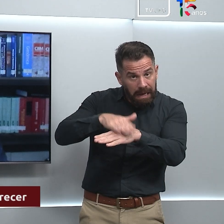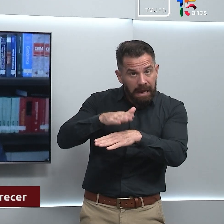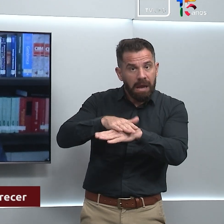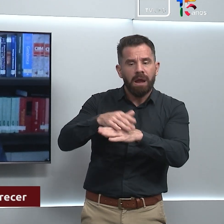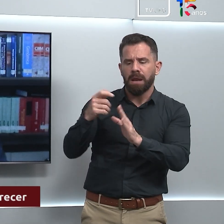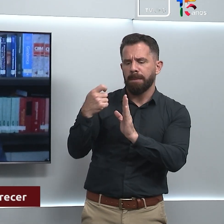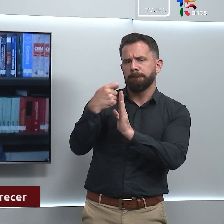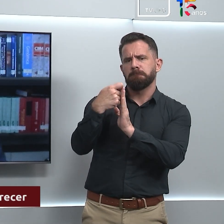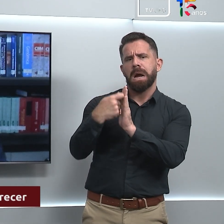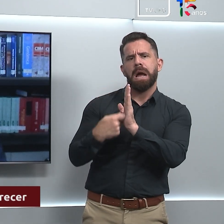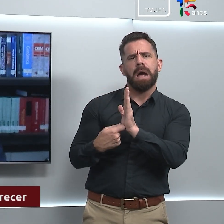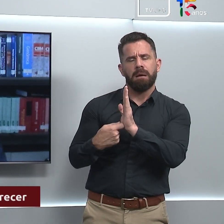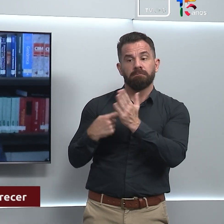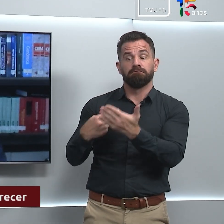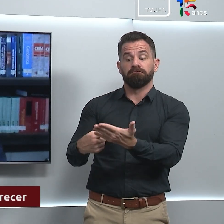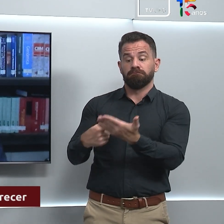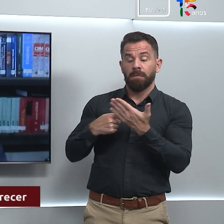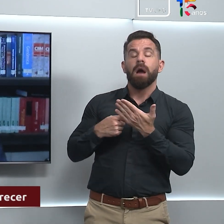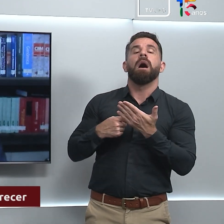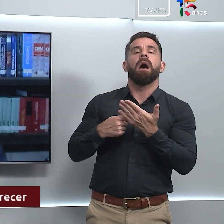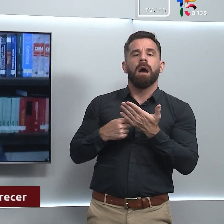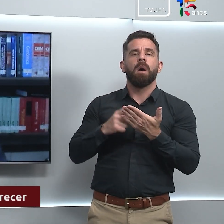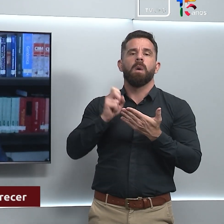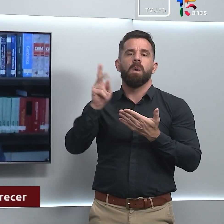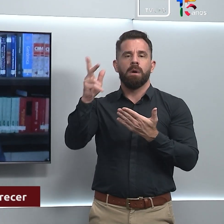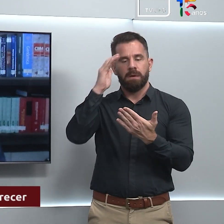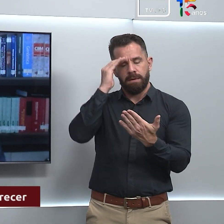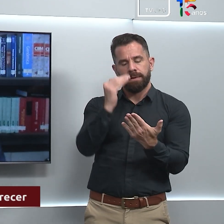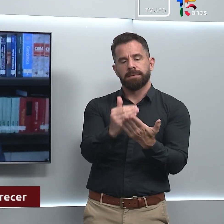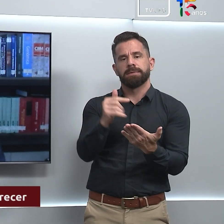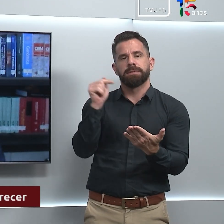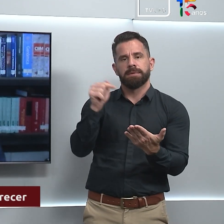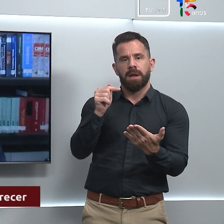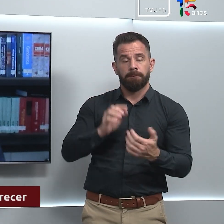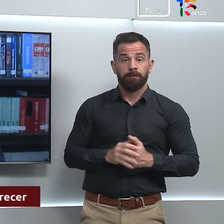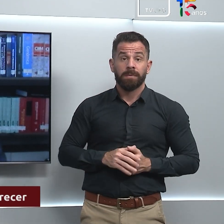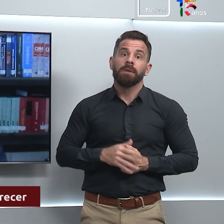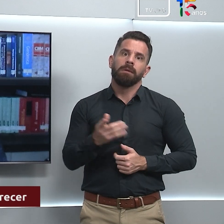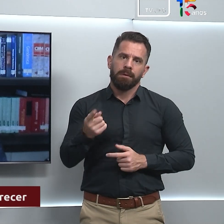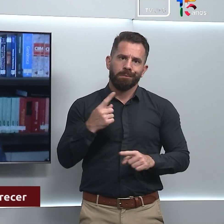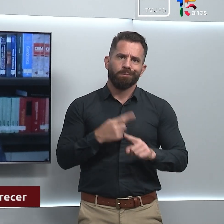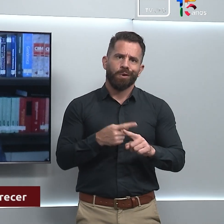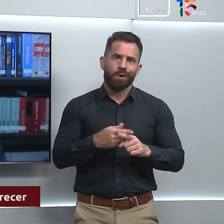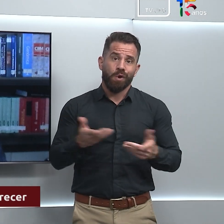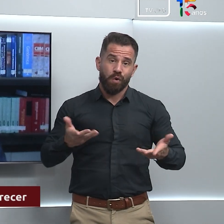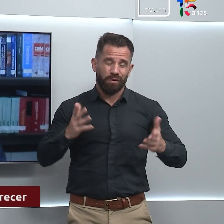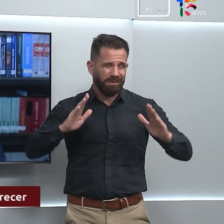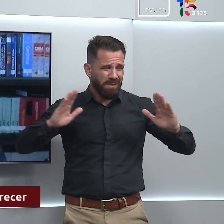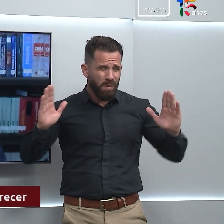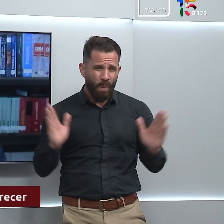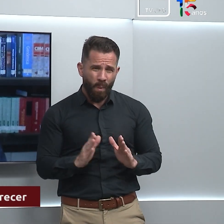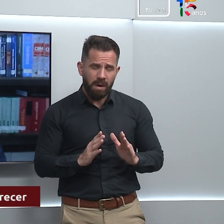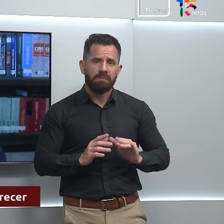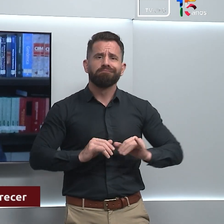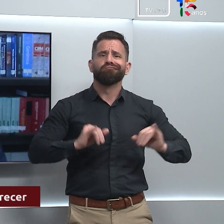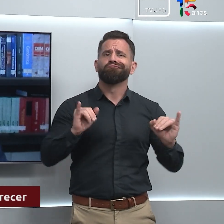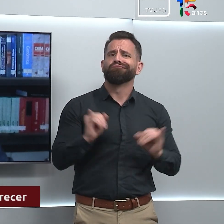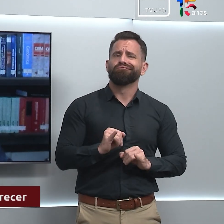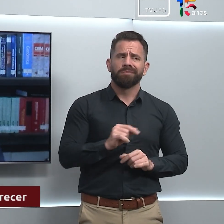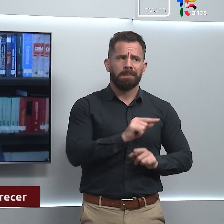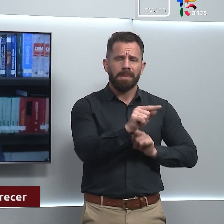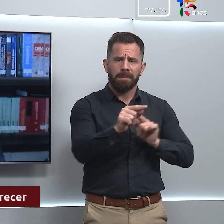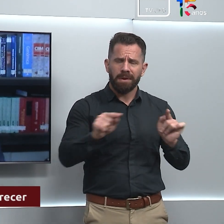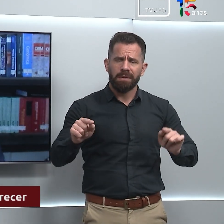que é uma grande ajuda, mesmo porque a redução de peso corporal, atualmente, a redução da prevalência